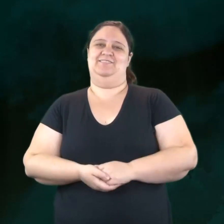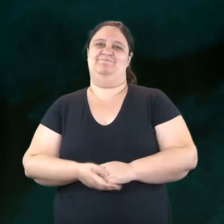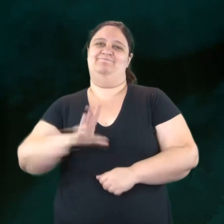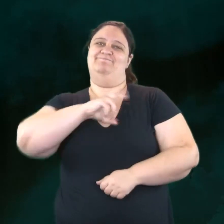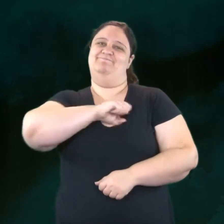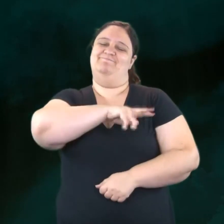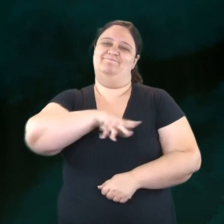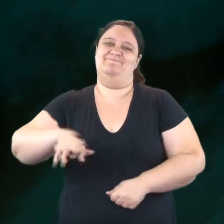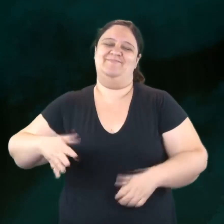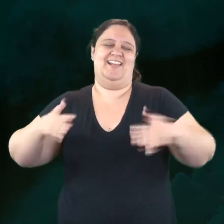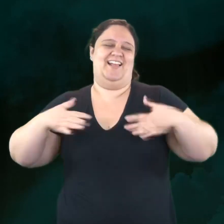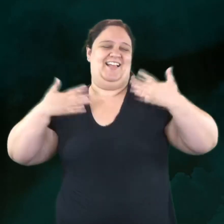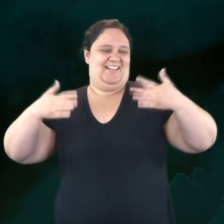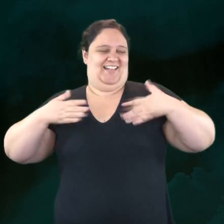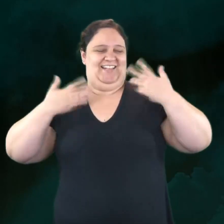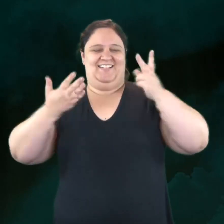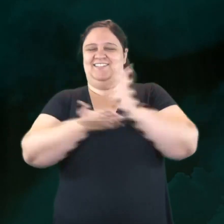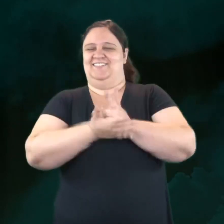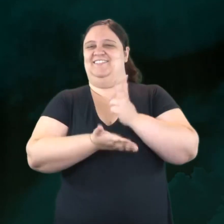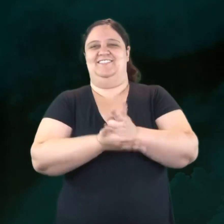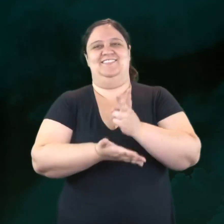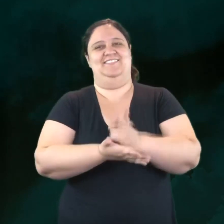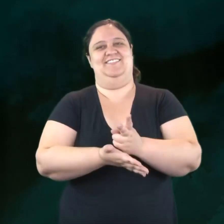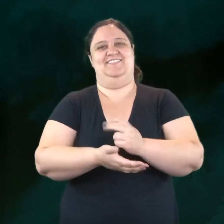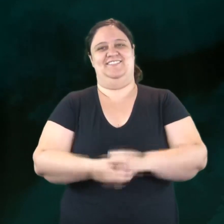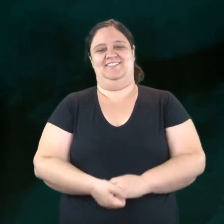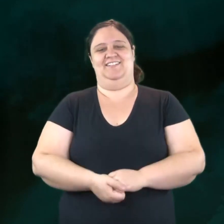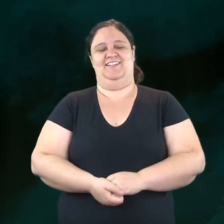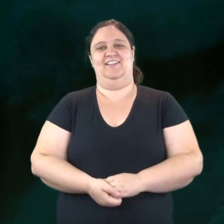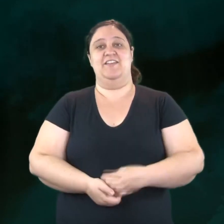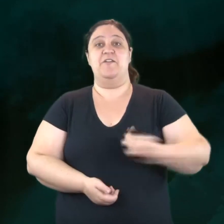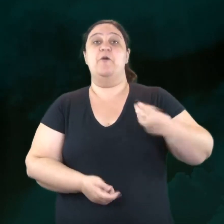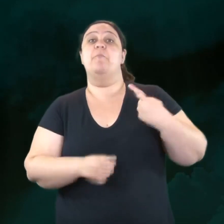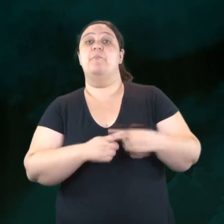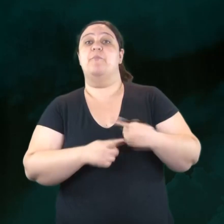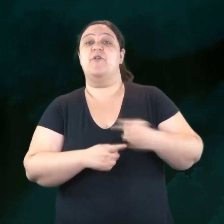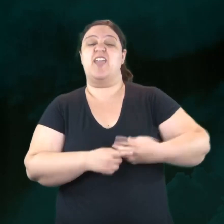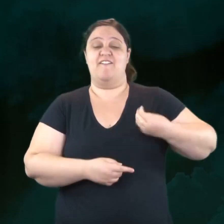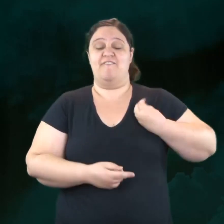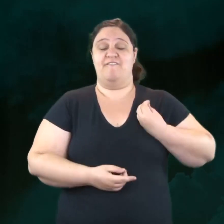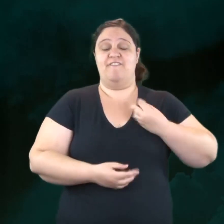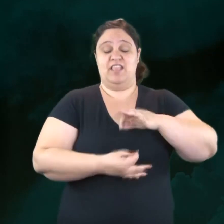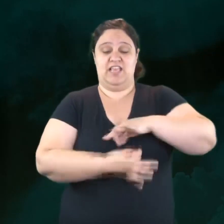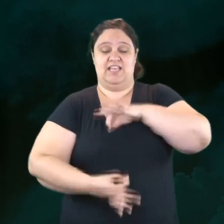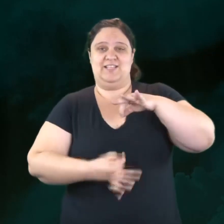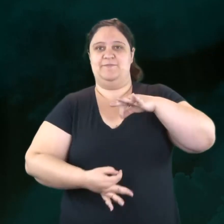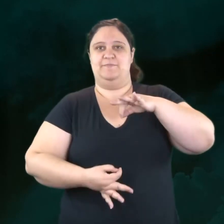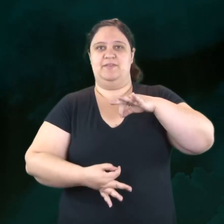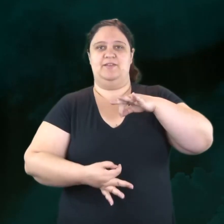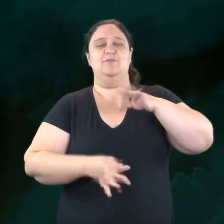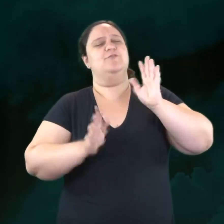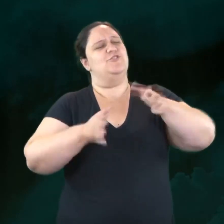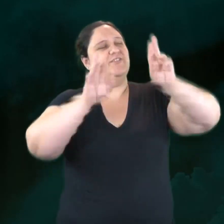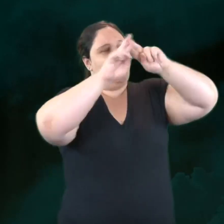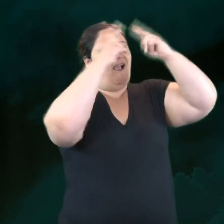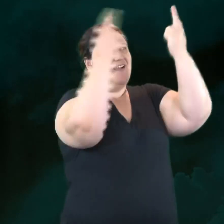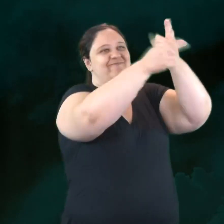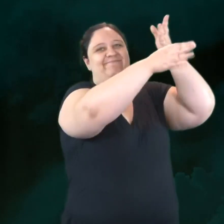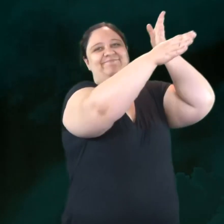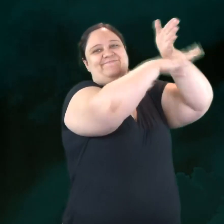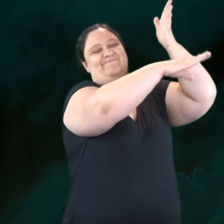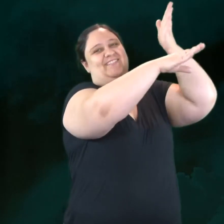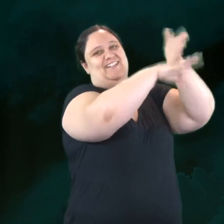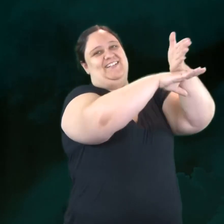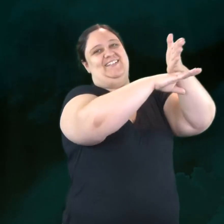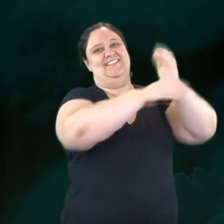sempre alegres. Quem vive no Espírito vive no reino de Deus. Quem vive